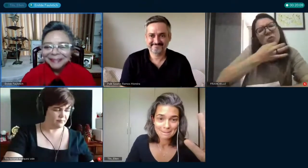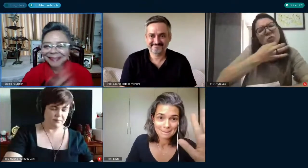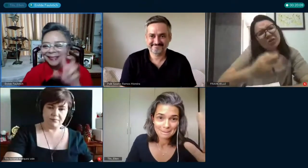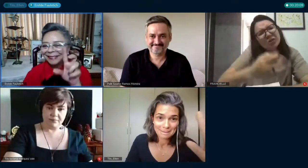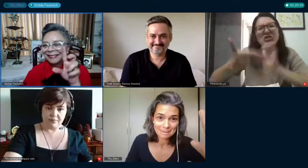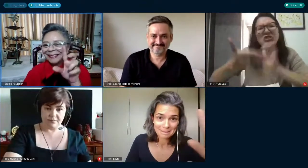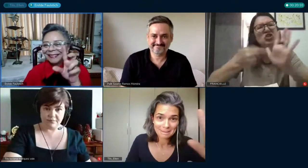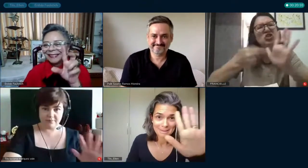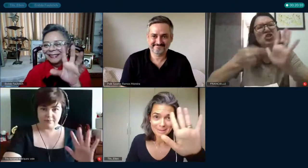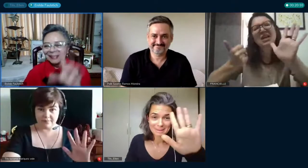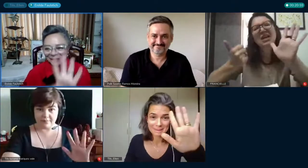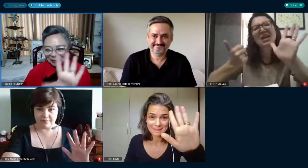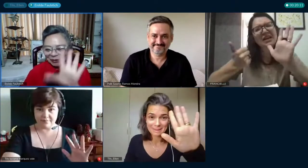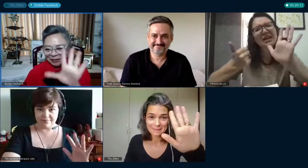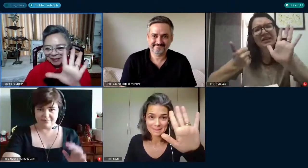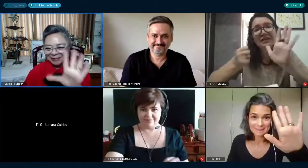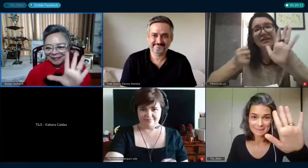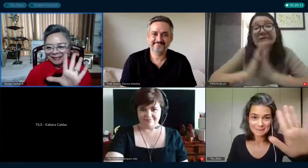Não.